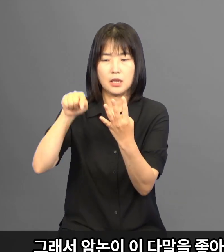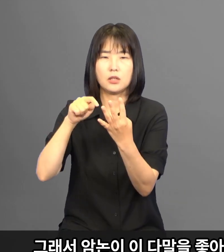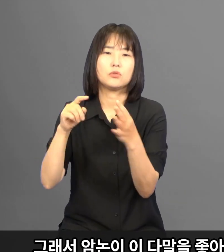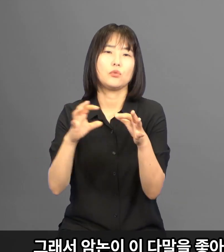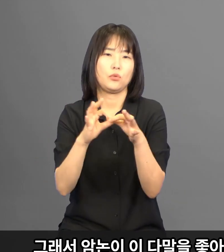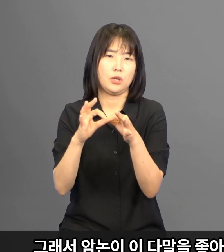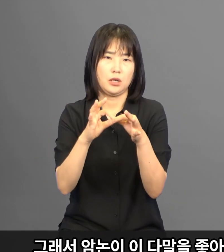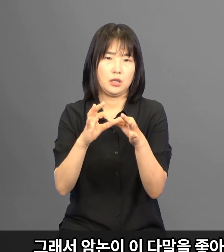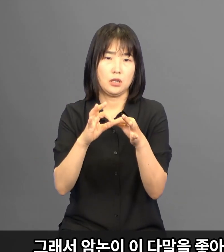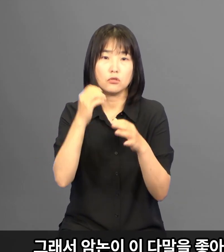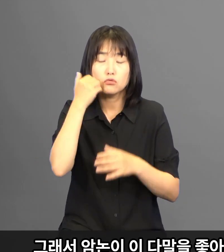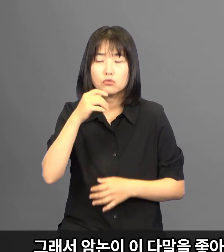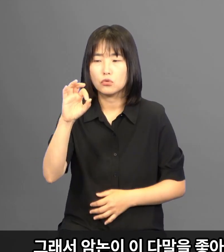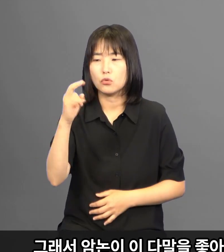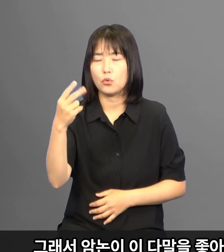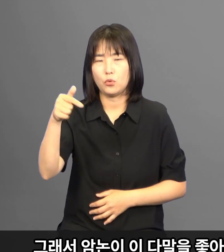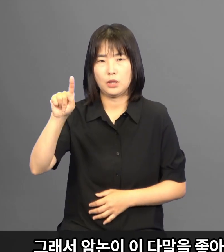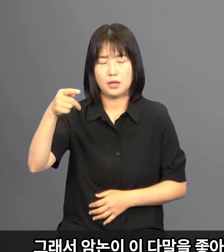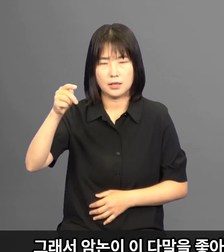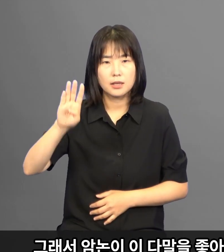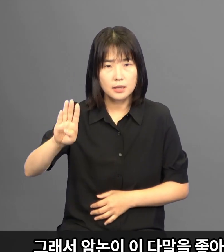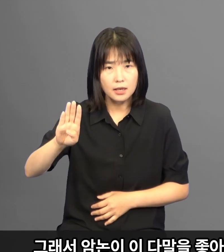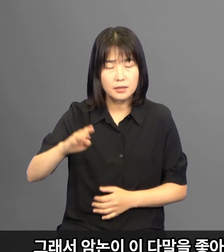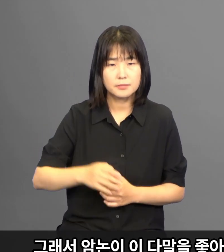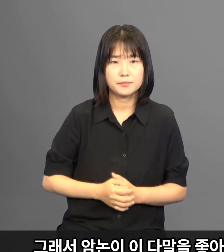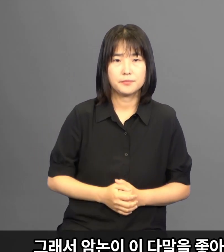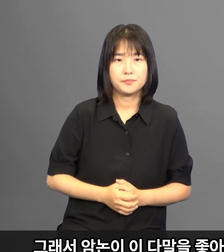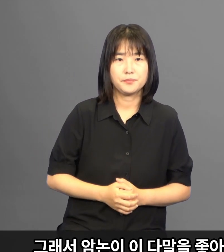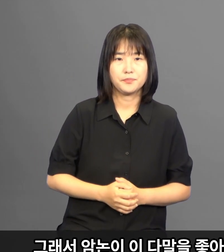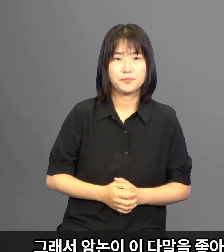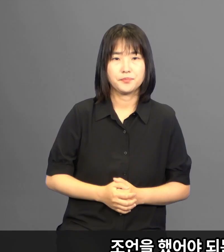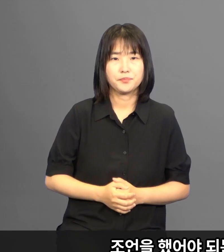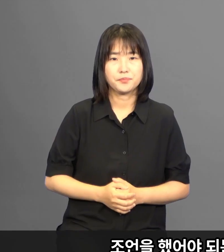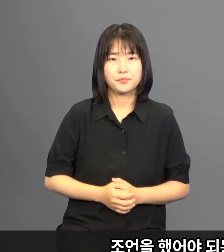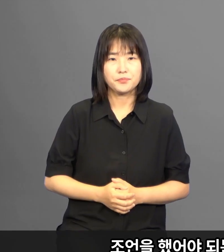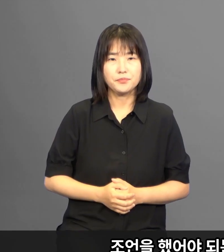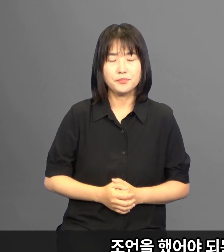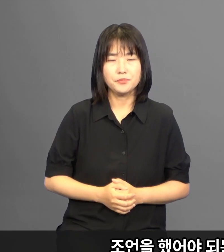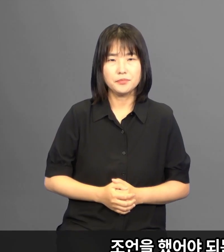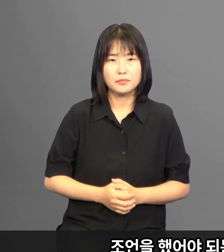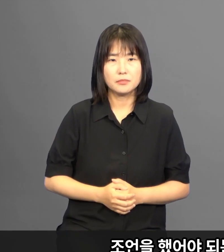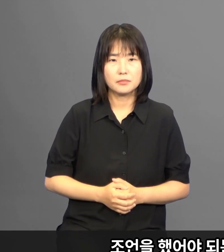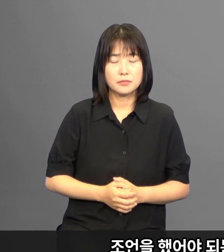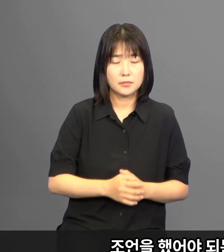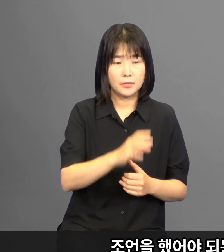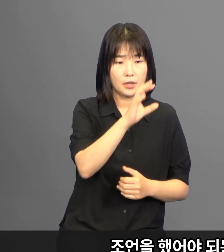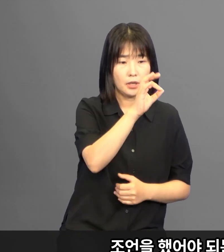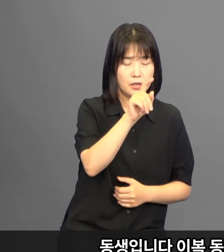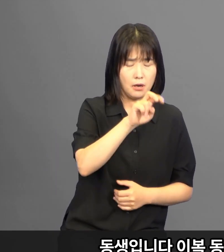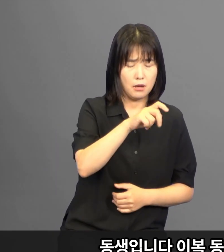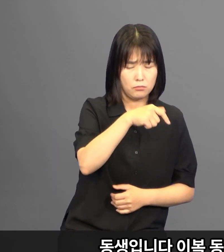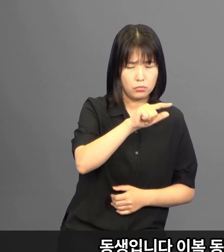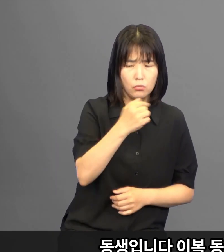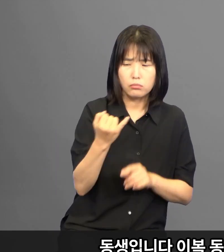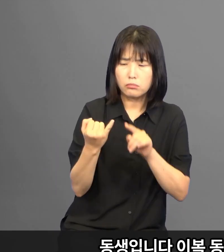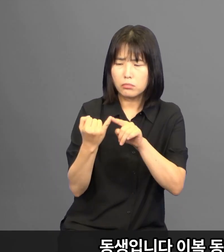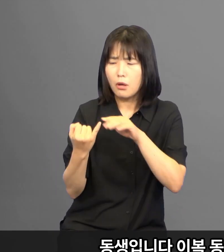이 다말을 좋아하니까, 사랑하니까 병이 걸렸을 때에 조언을 했어야 되는데, 예를 들면 이런 거죠.